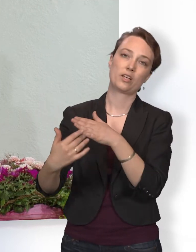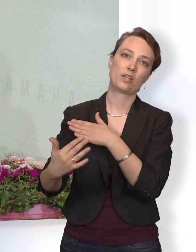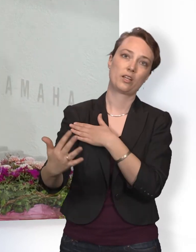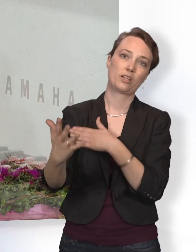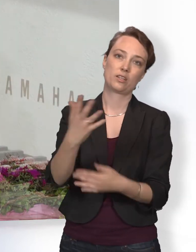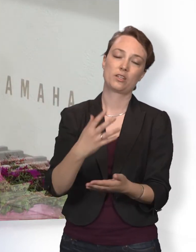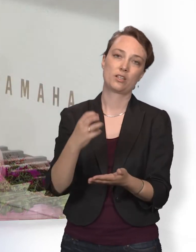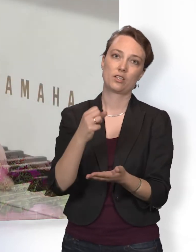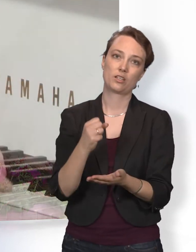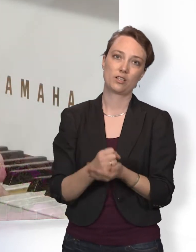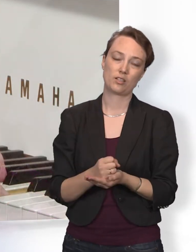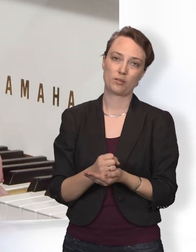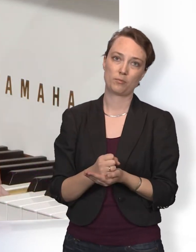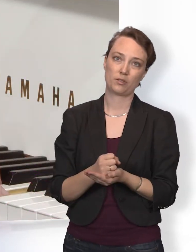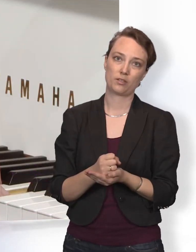Amen.